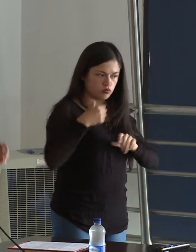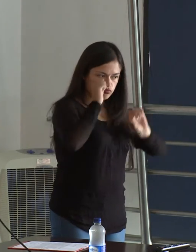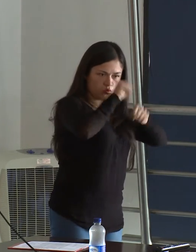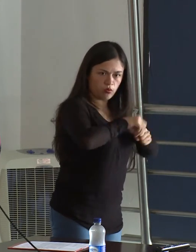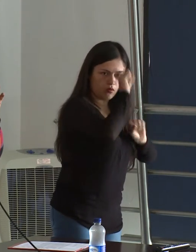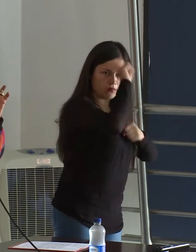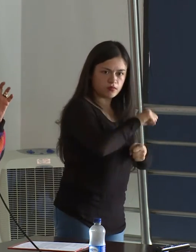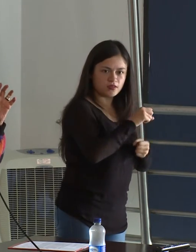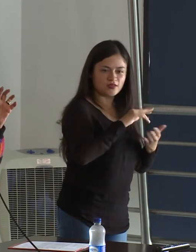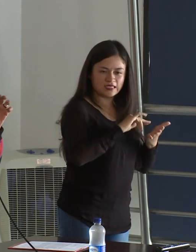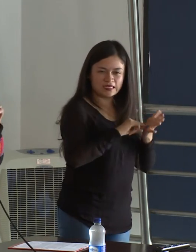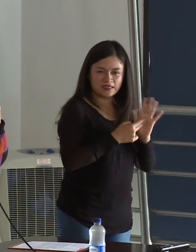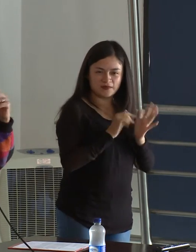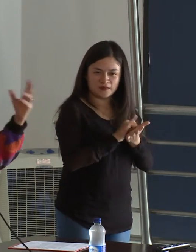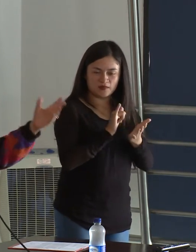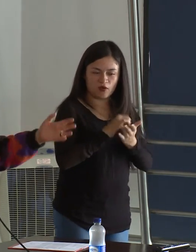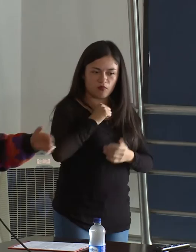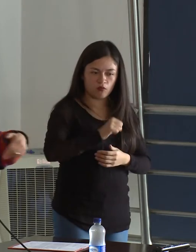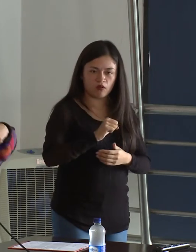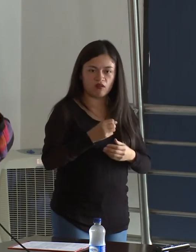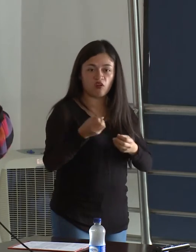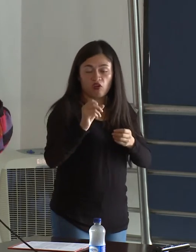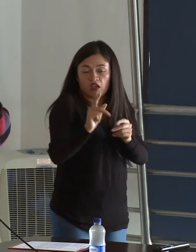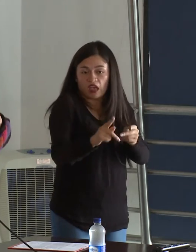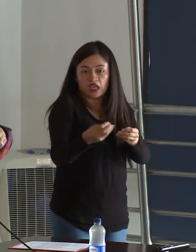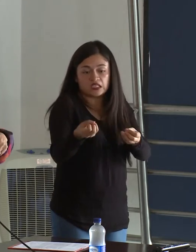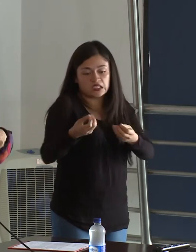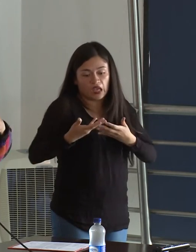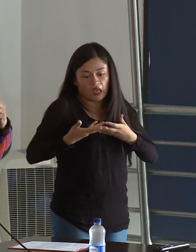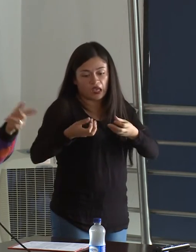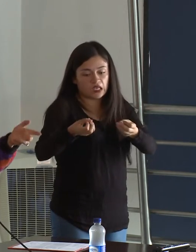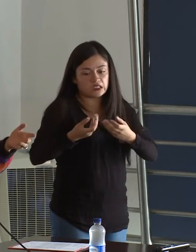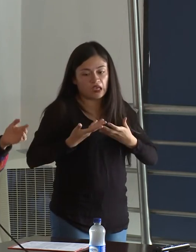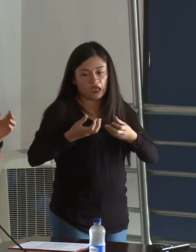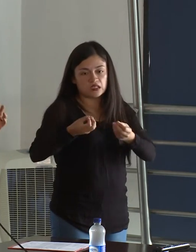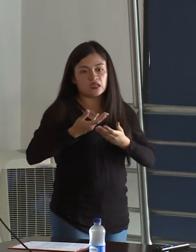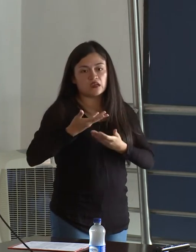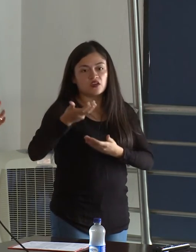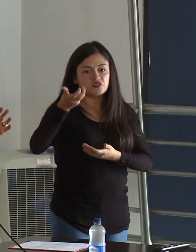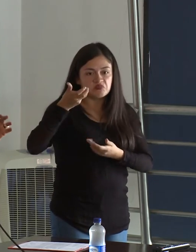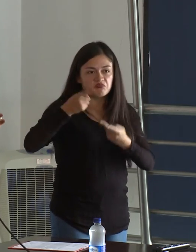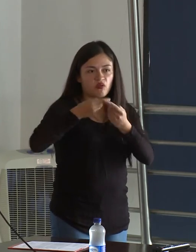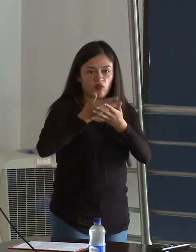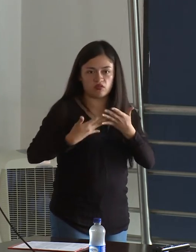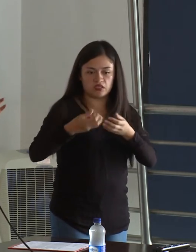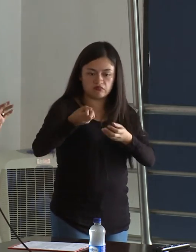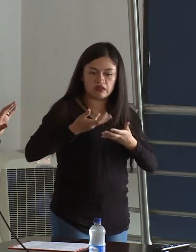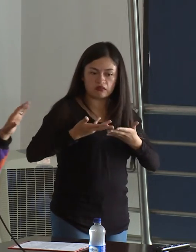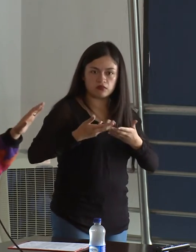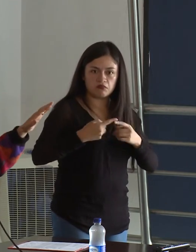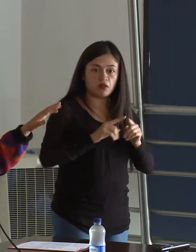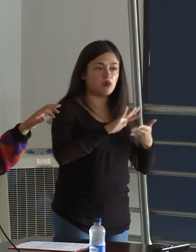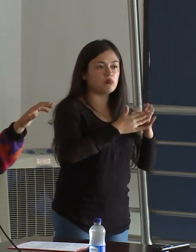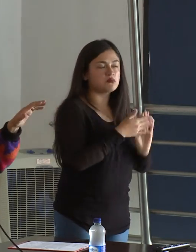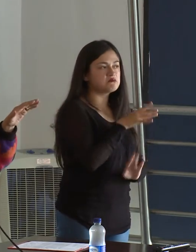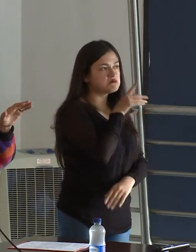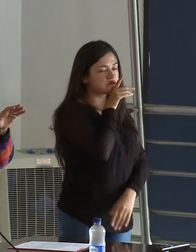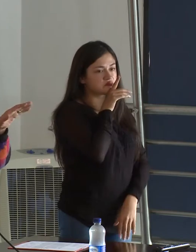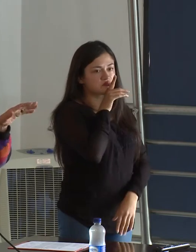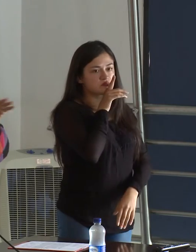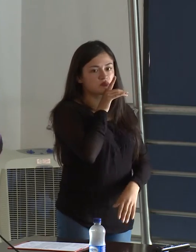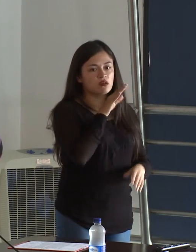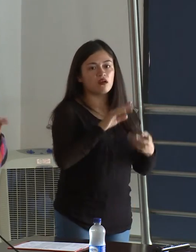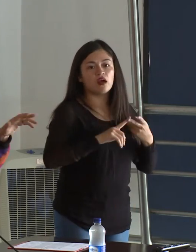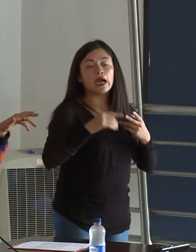Y quedar en esa situación de que sí, que nos llegue el padre pobre, que nos llegue yo no sé cuánto, pero y que la comunidad, porque decimos, sí, es que